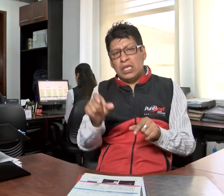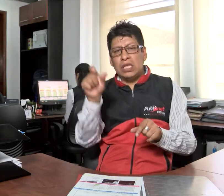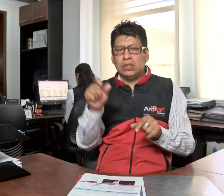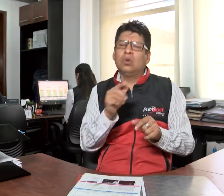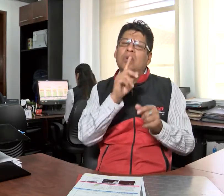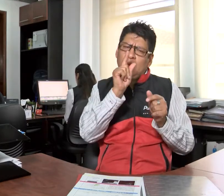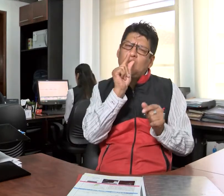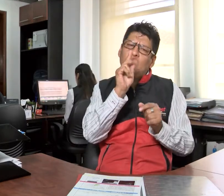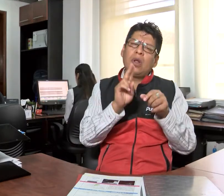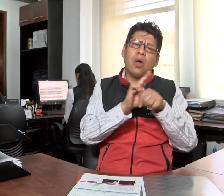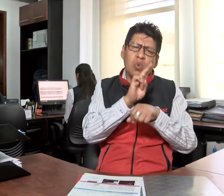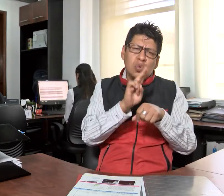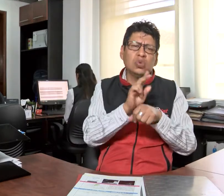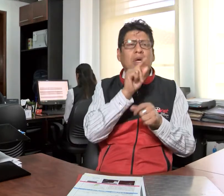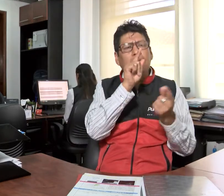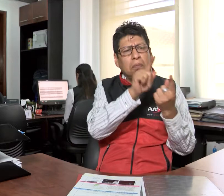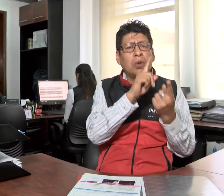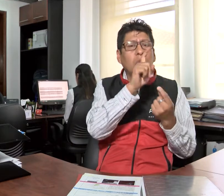también con ingesta